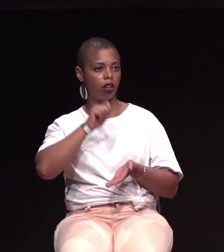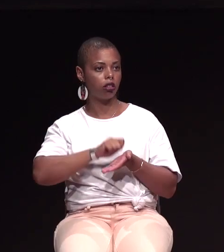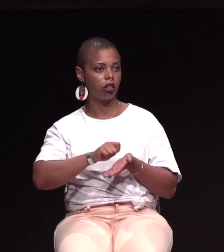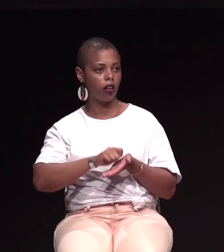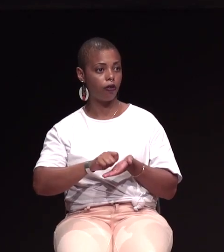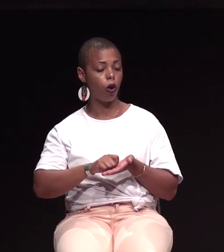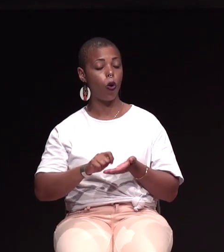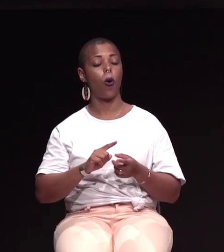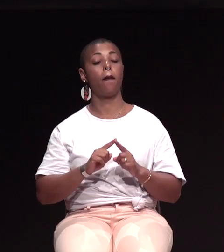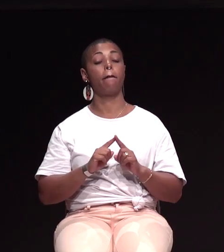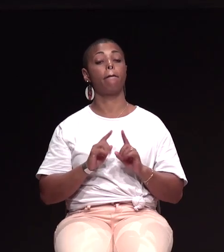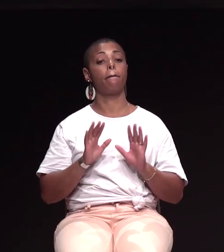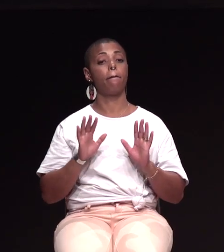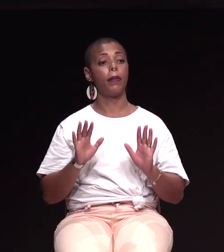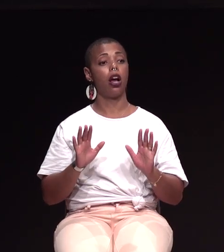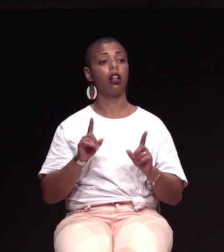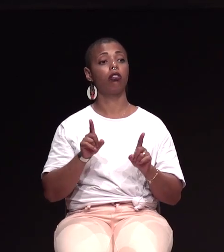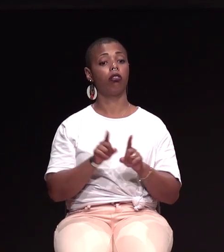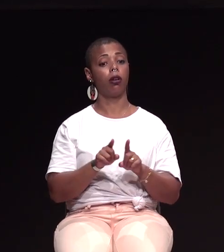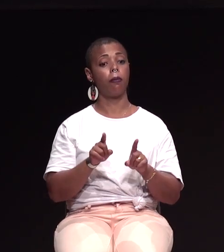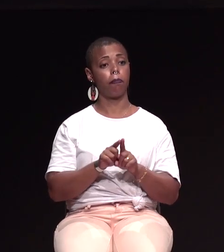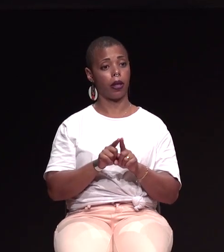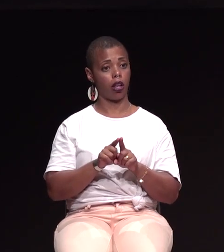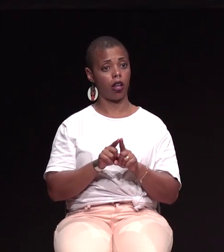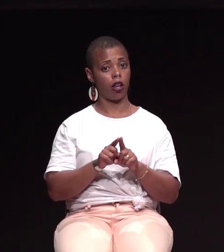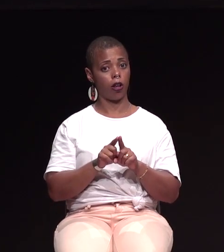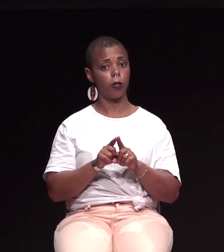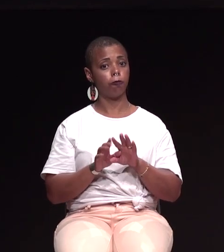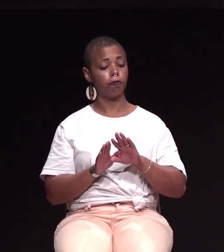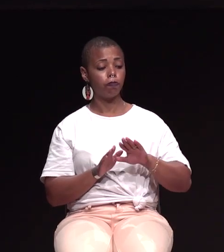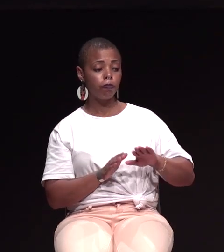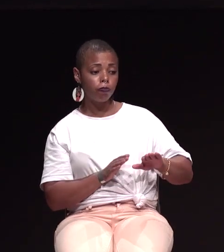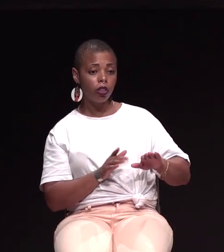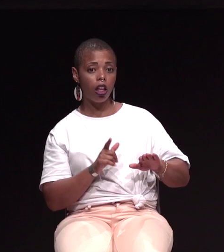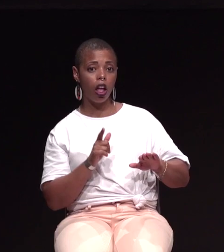Por outro lado, me parece que tem também,